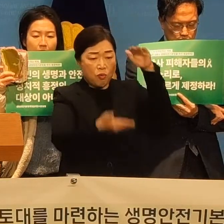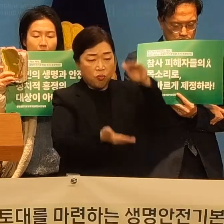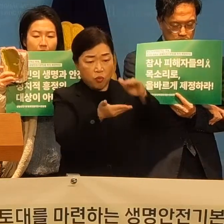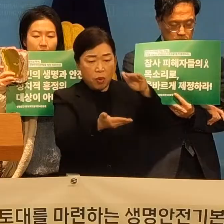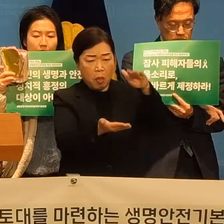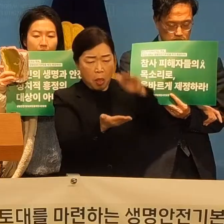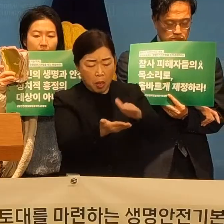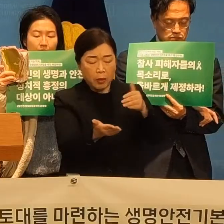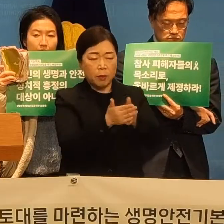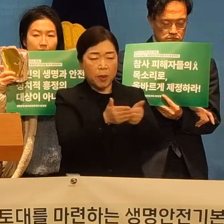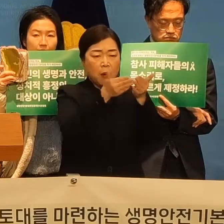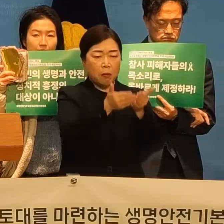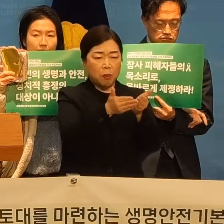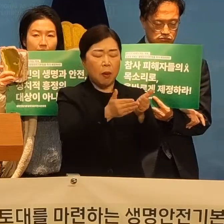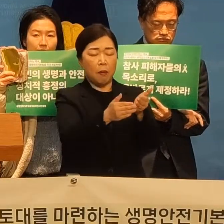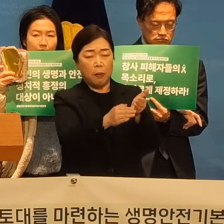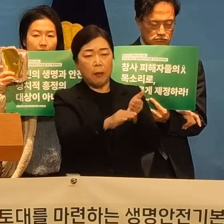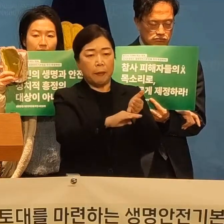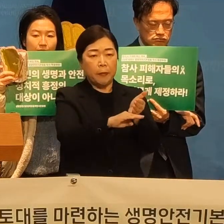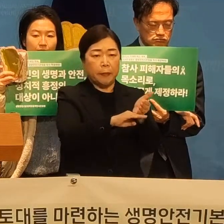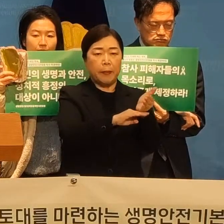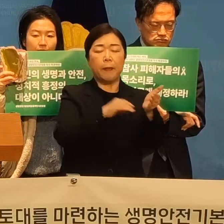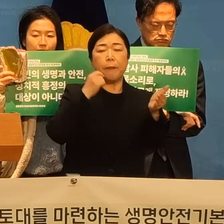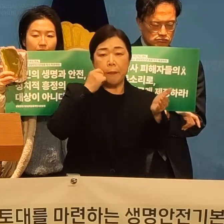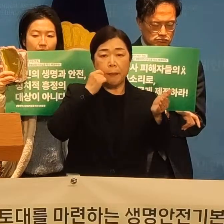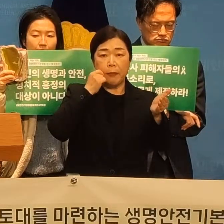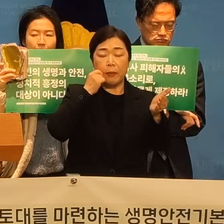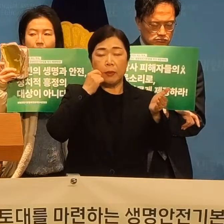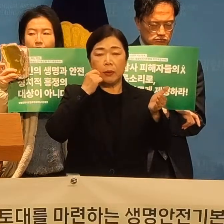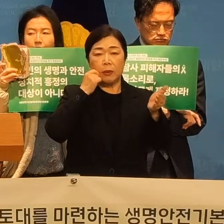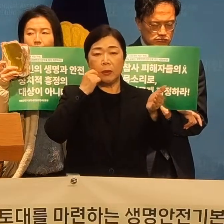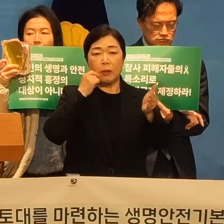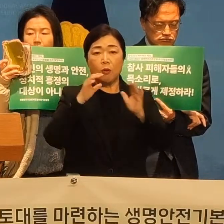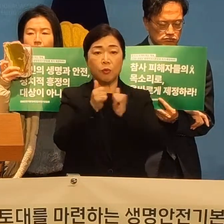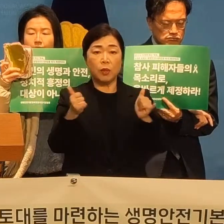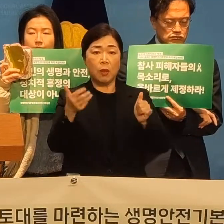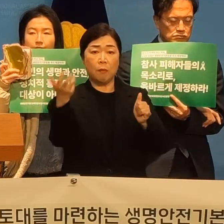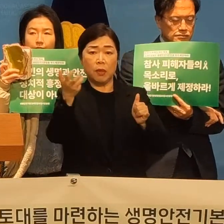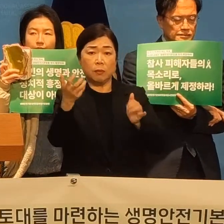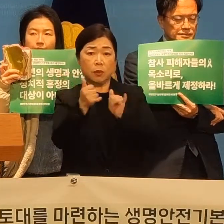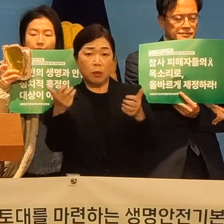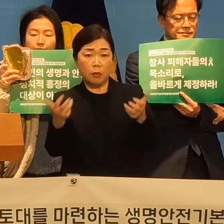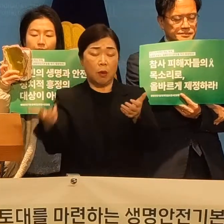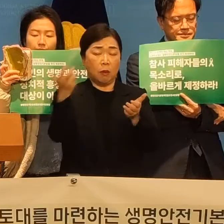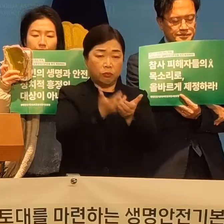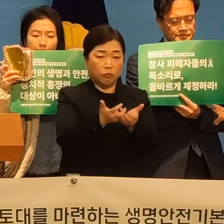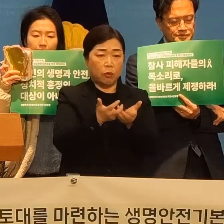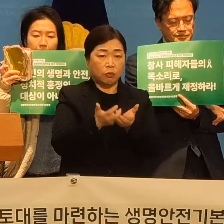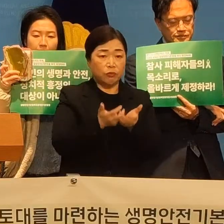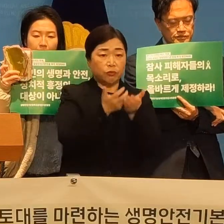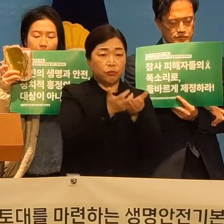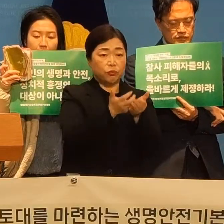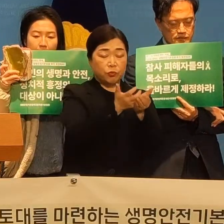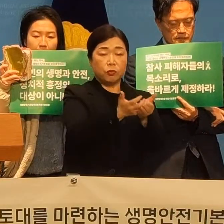그랬다. 국민 80여 명을 태우고 한강을 운행하는